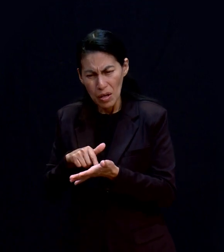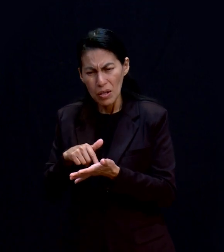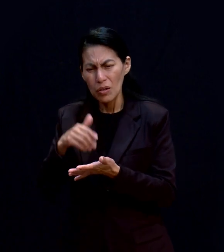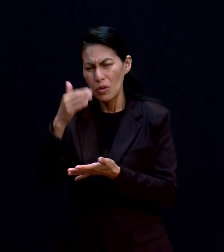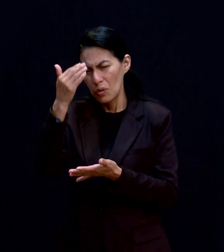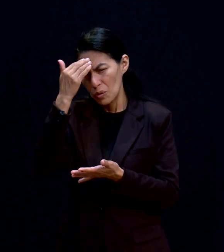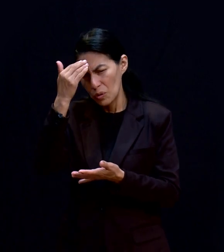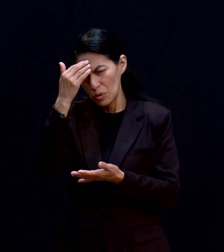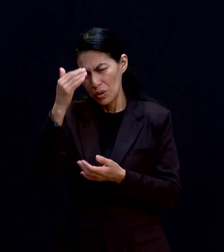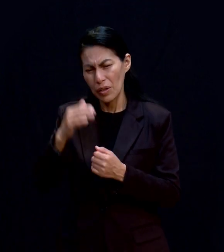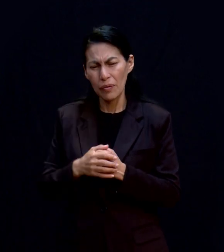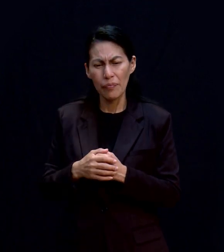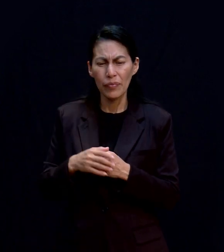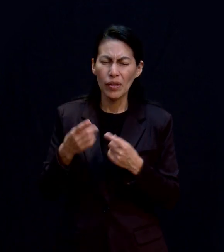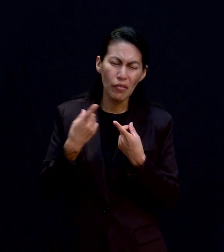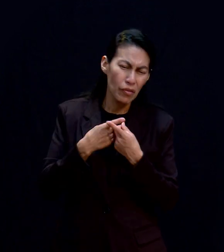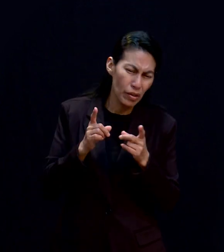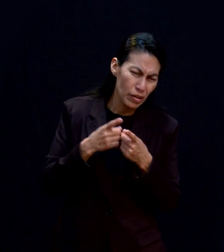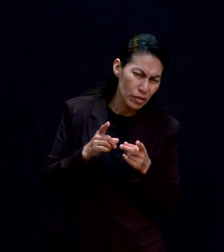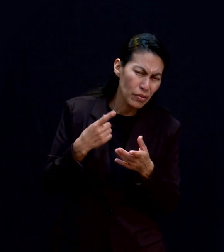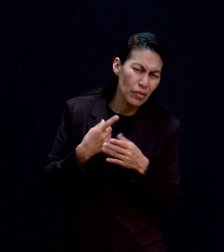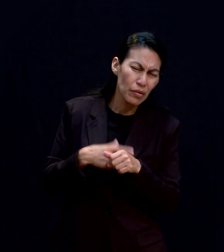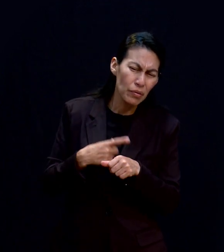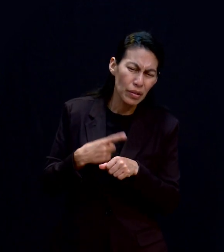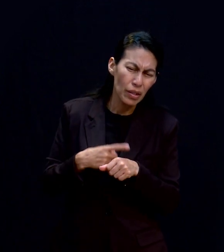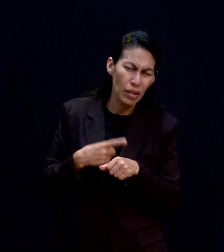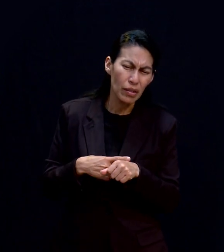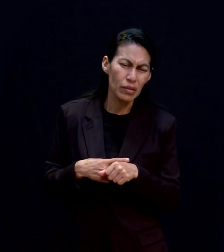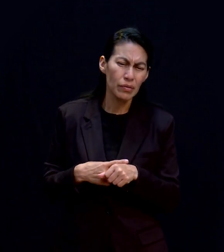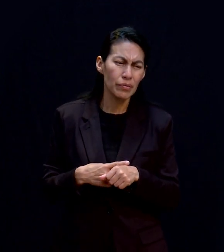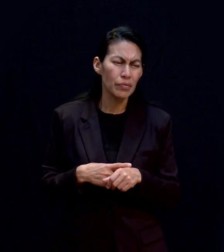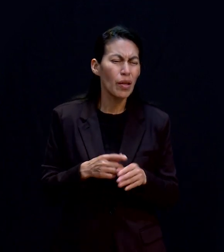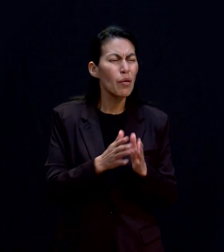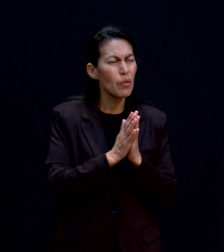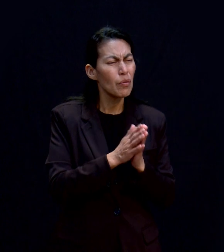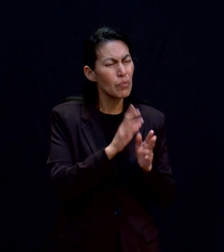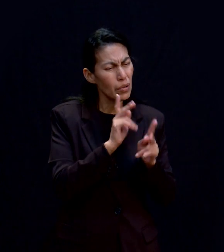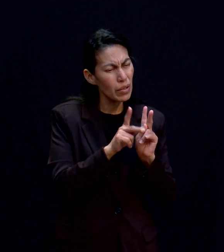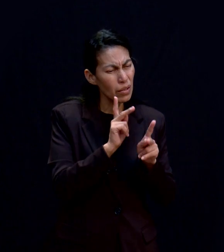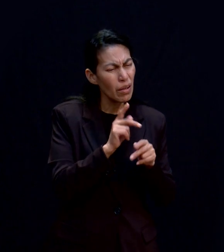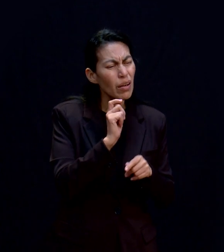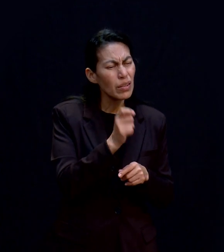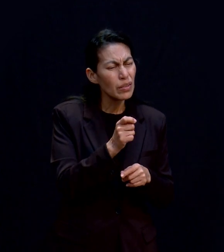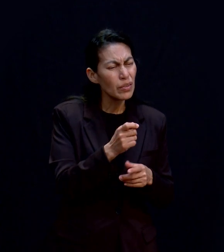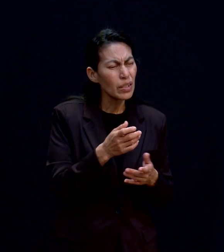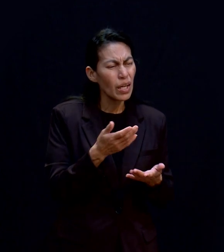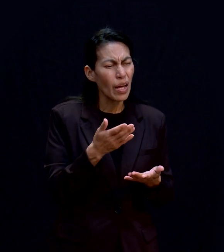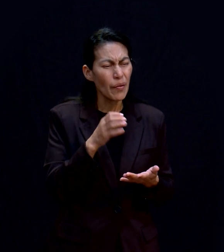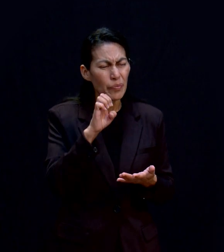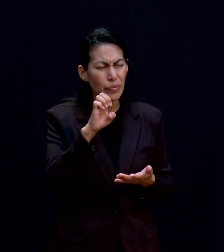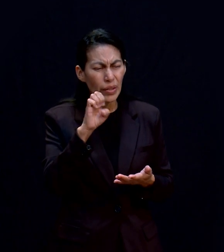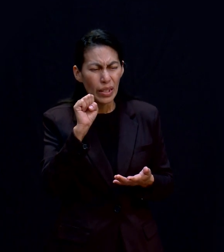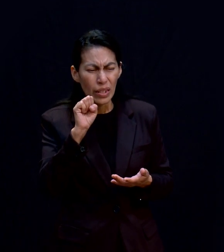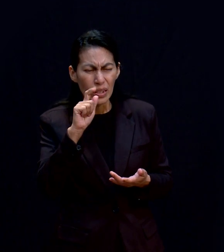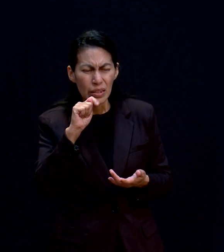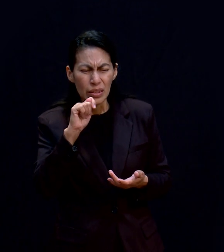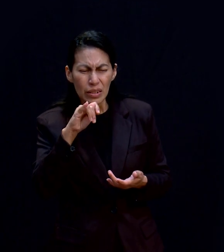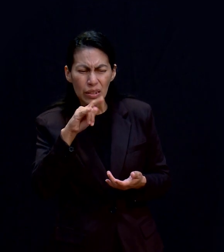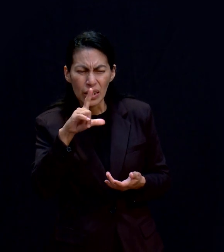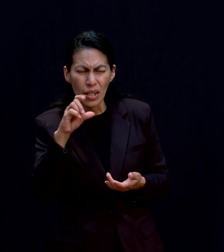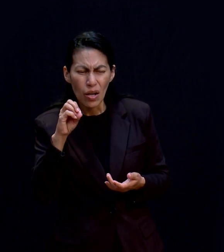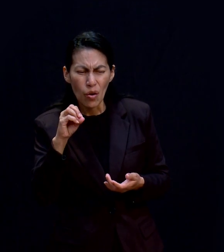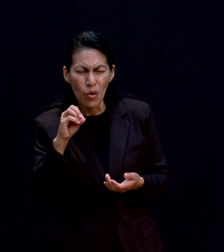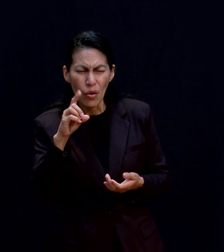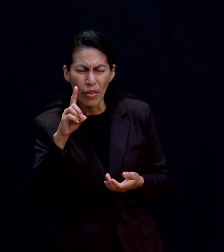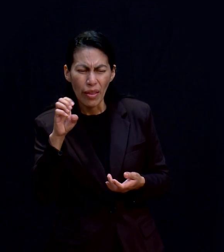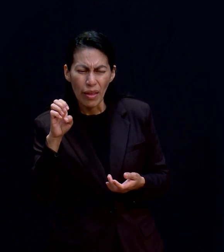distintos problemáticas o factores cuéntanos algo que es esa clínica del estilo